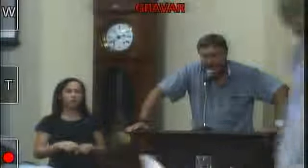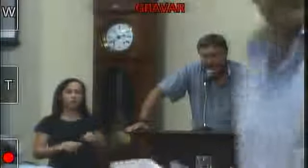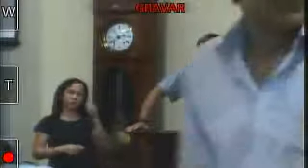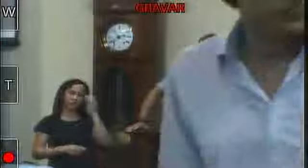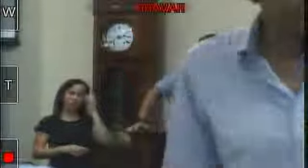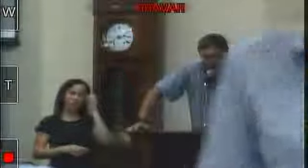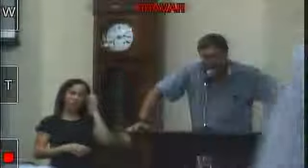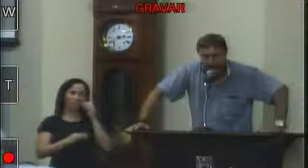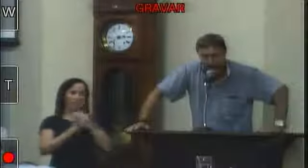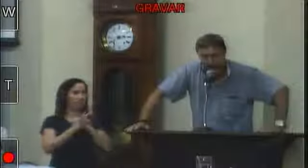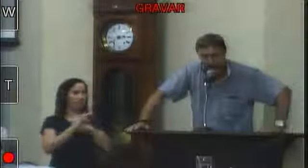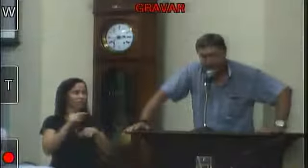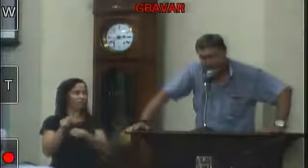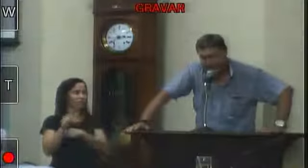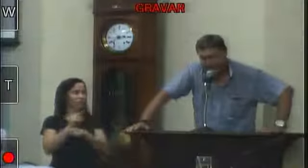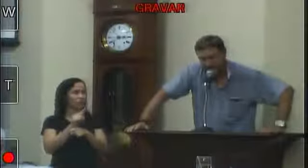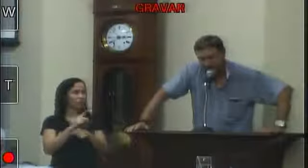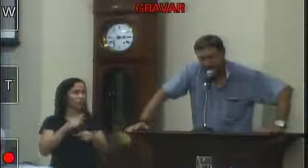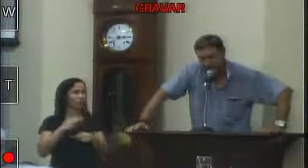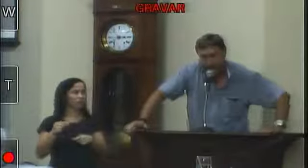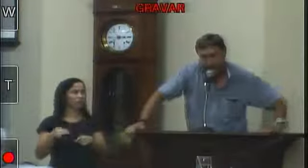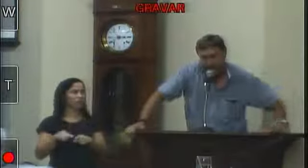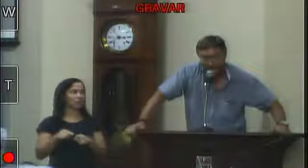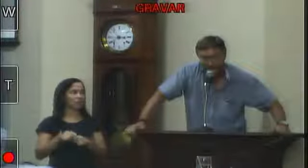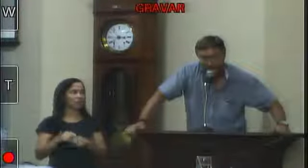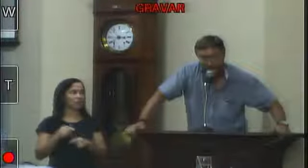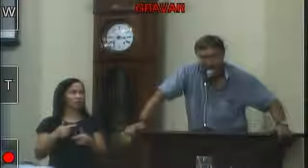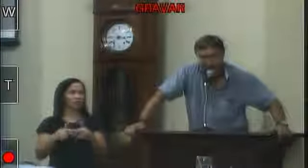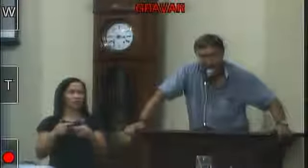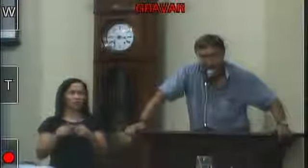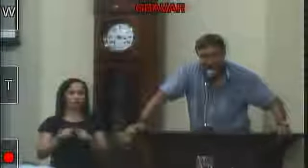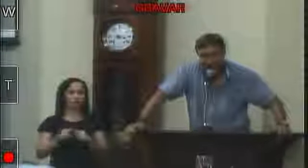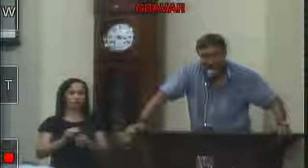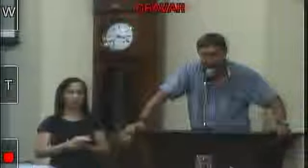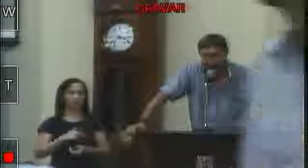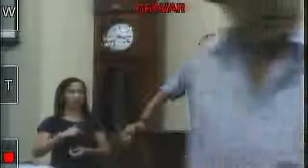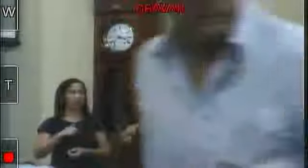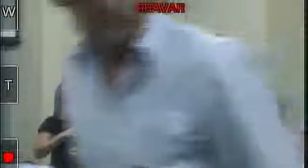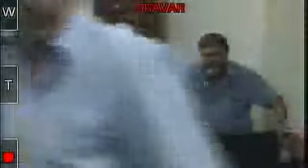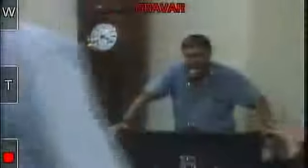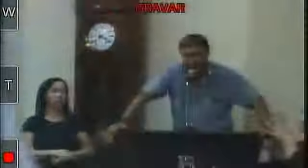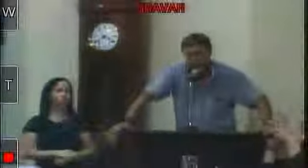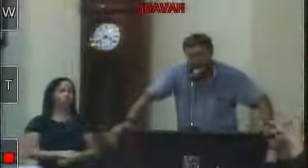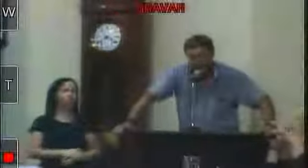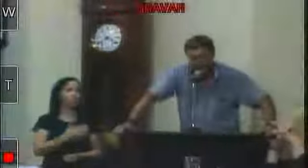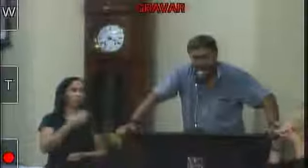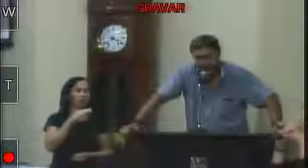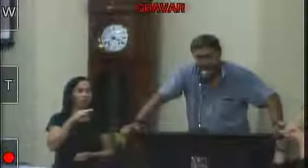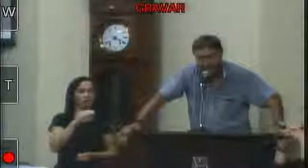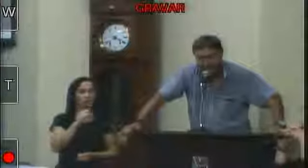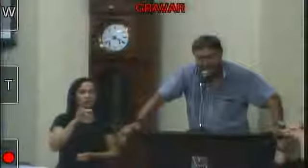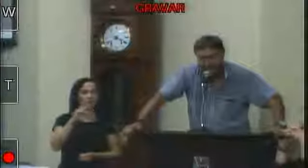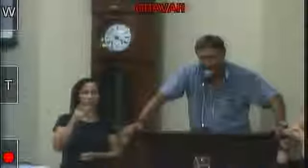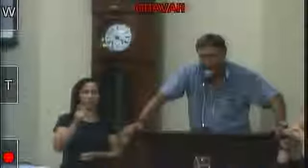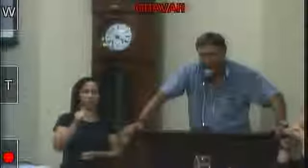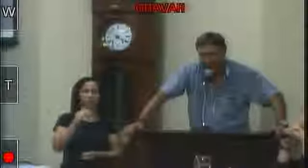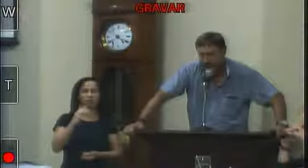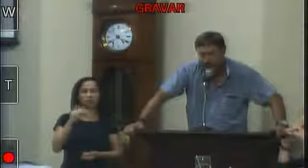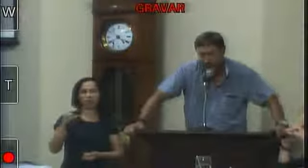Essa fiscalização saiu devido a alguns problemas que nós tivemos na Batalha de Confete